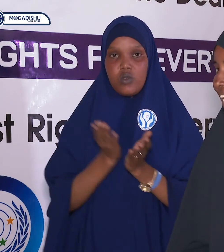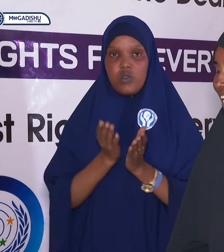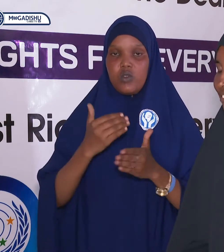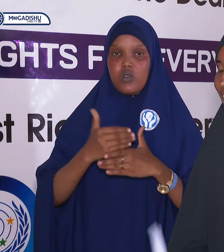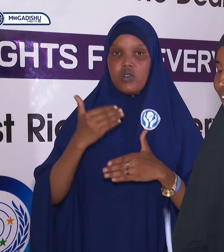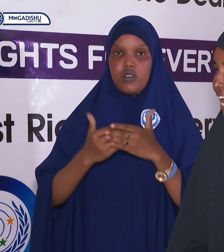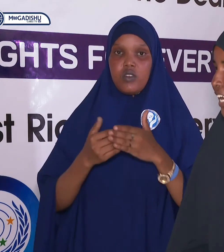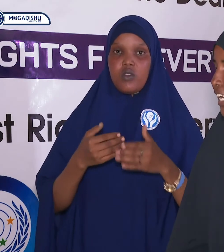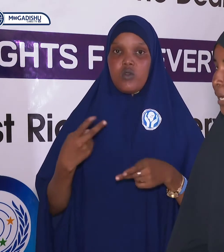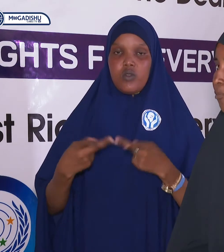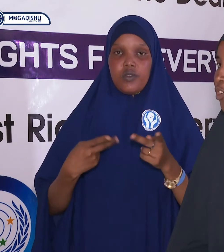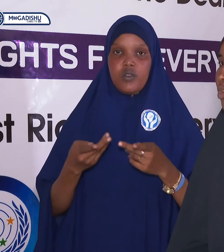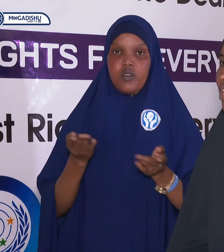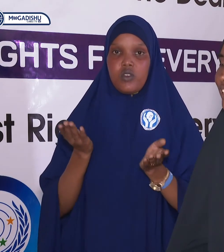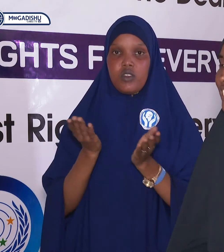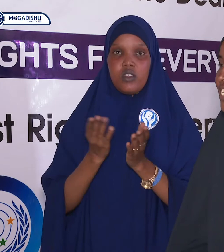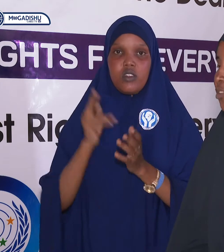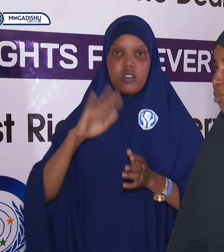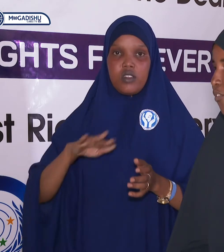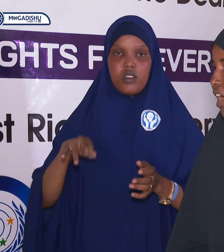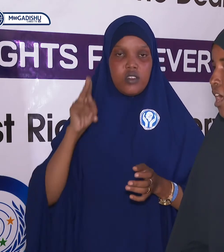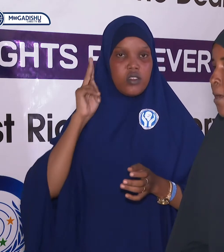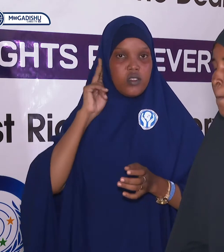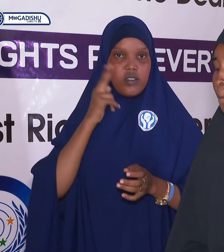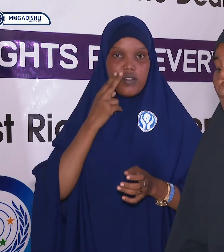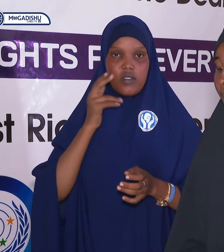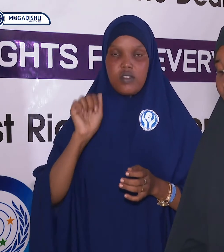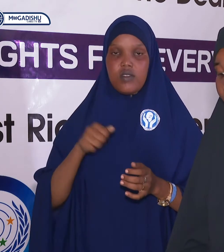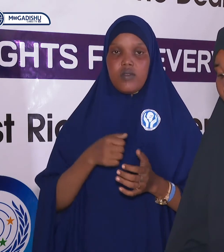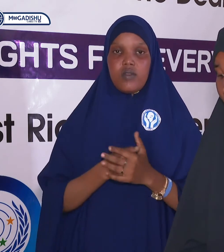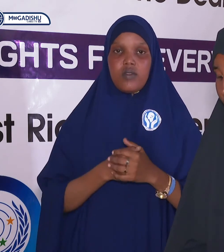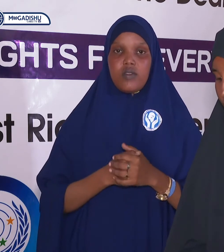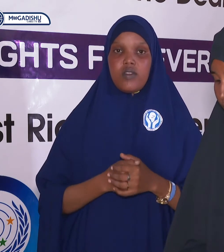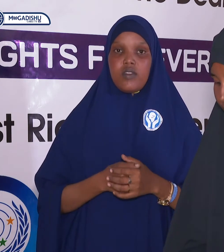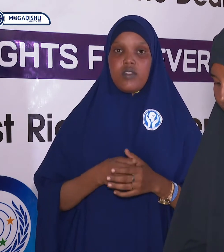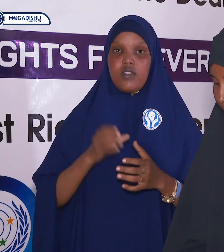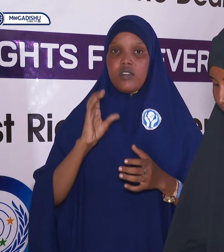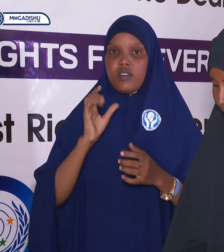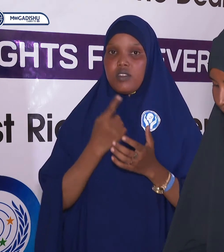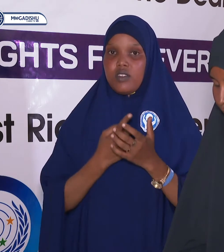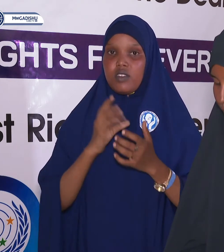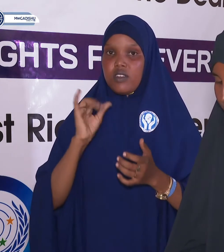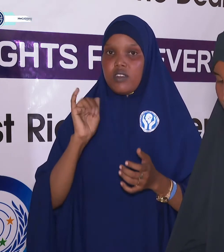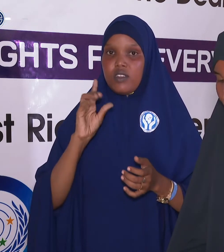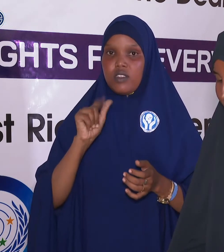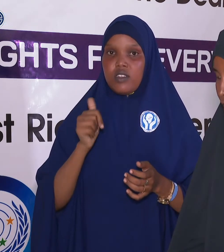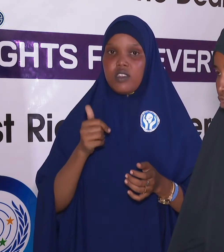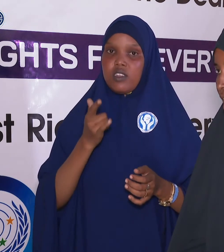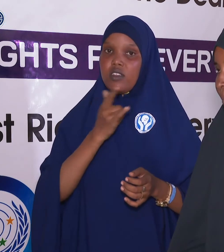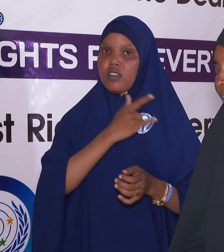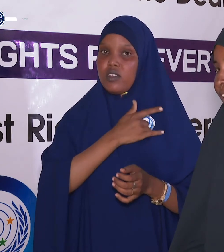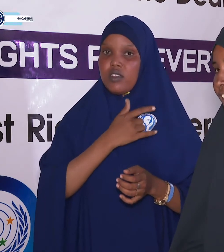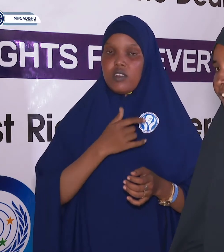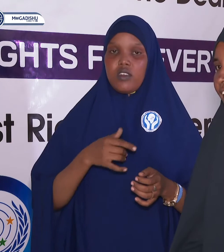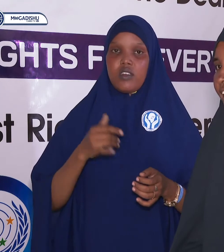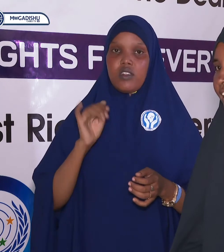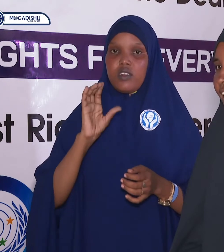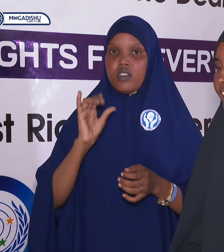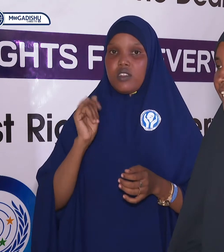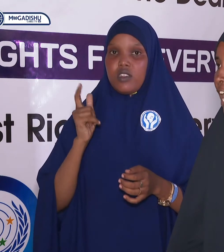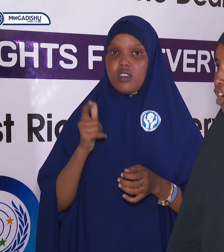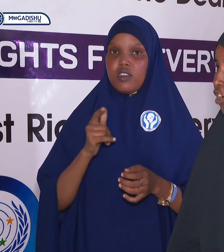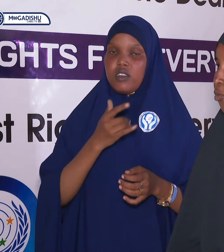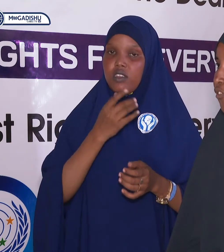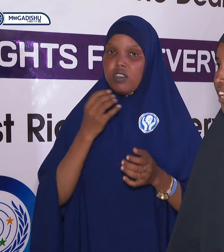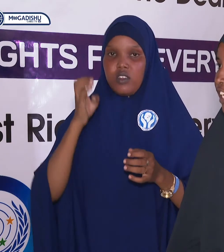ardayda maqalka naafada ka ah qaybtooda waajaysa duruufaha cid allaale iyo ciddii jecel inay waxbarato ama ciddii jecel